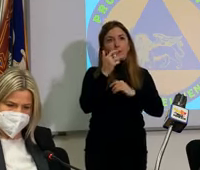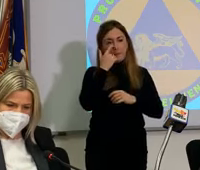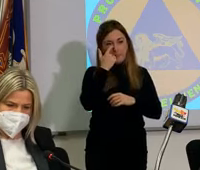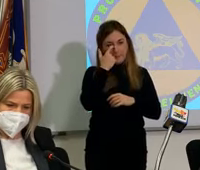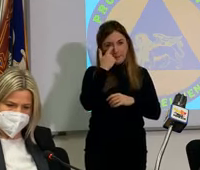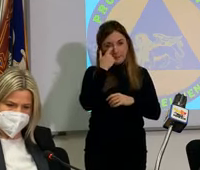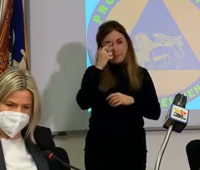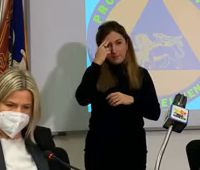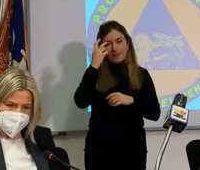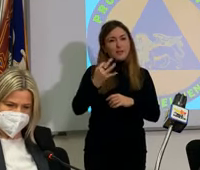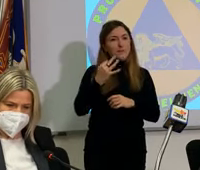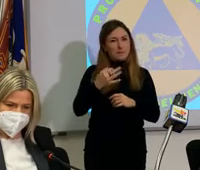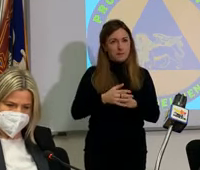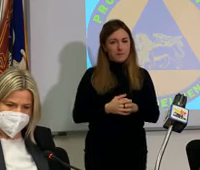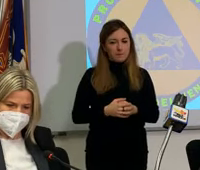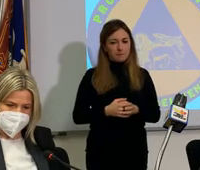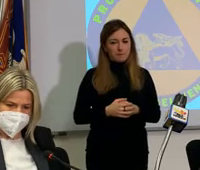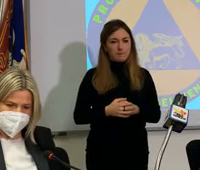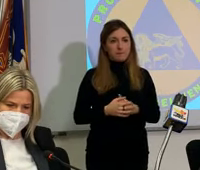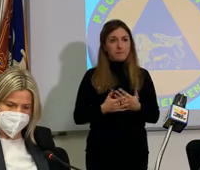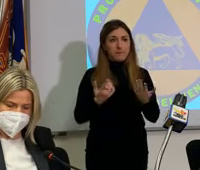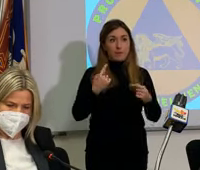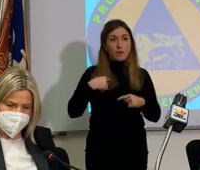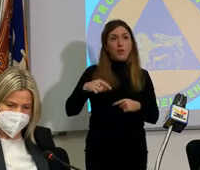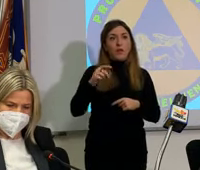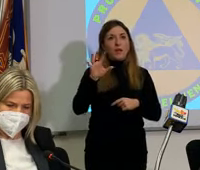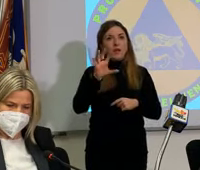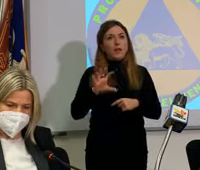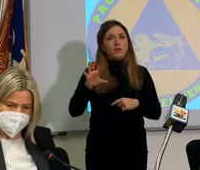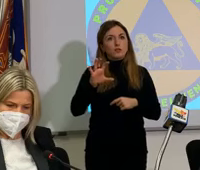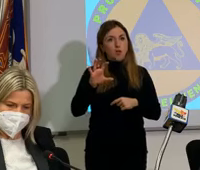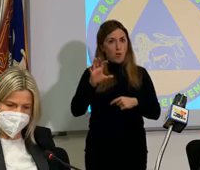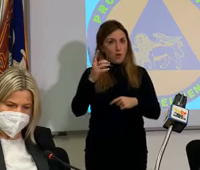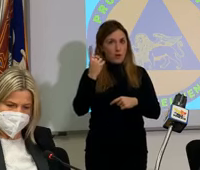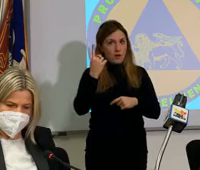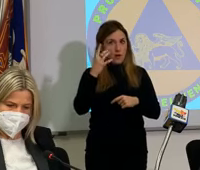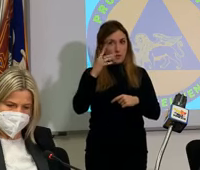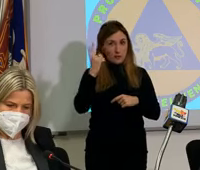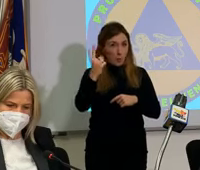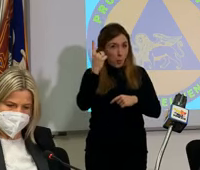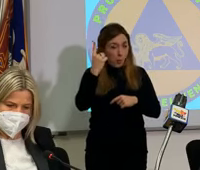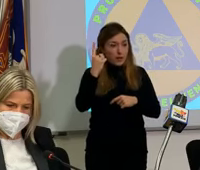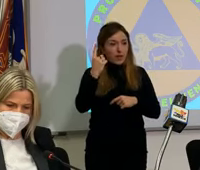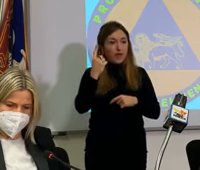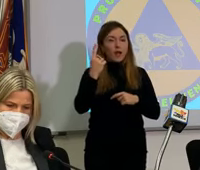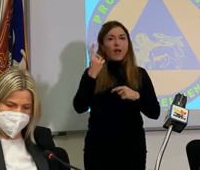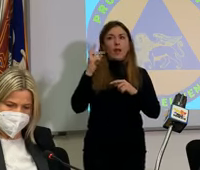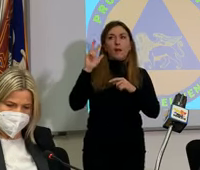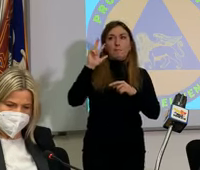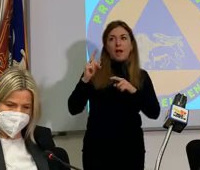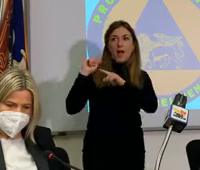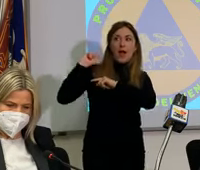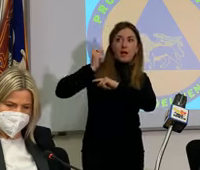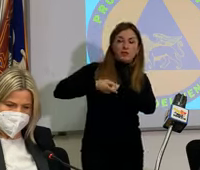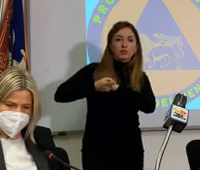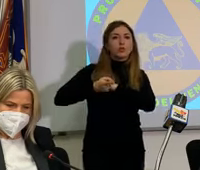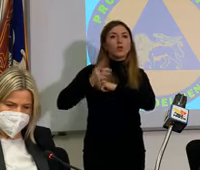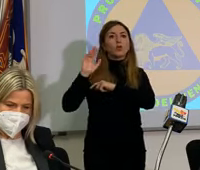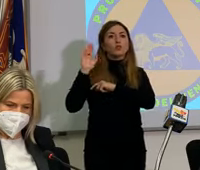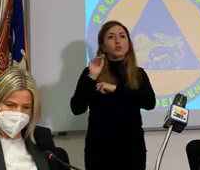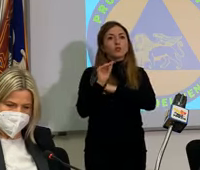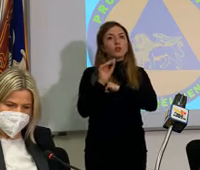ricordarvi siamo una delle poche regioni che da marzo tutti i giorni monitora in tempo reale l'andamento di